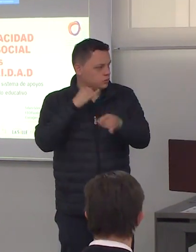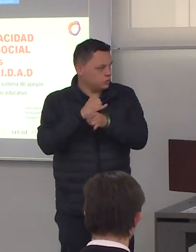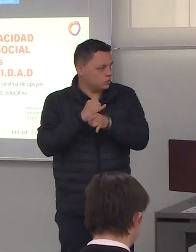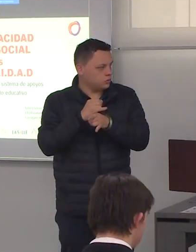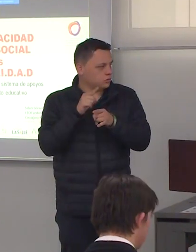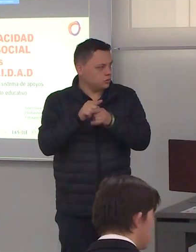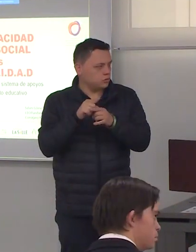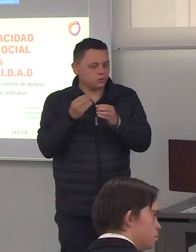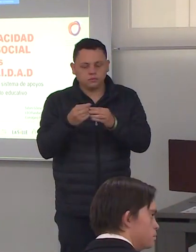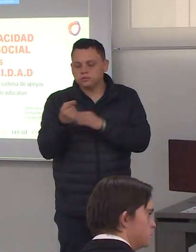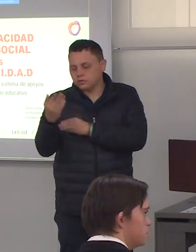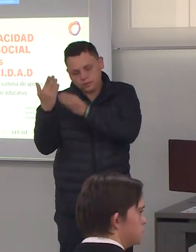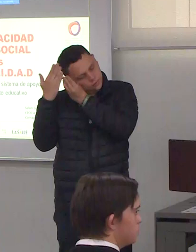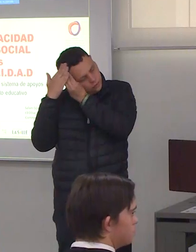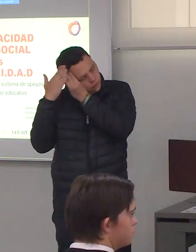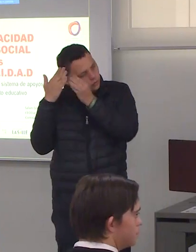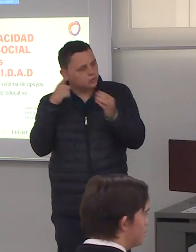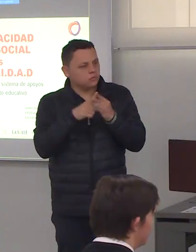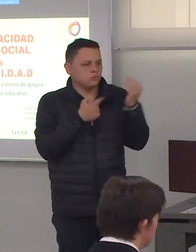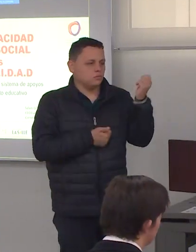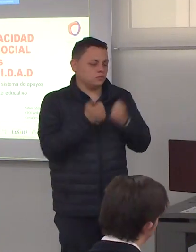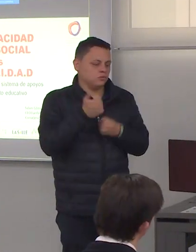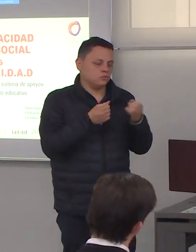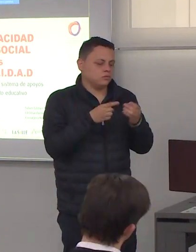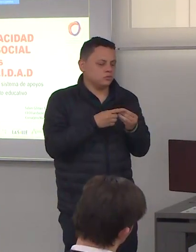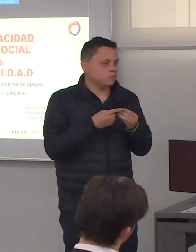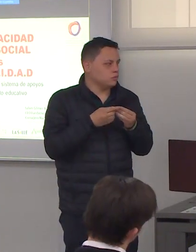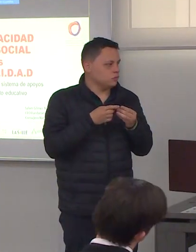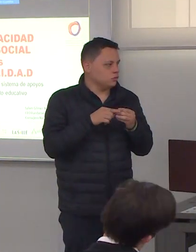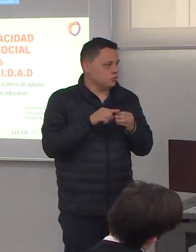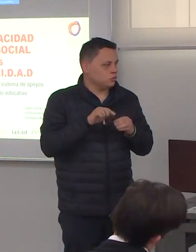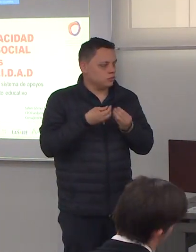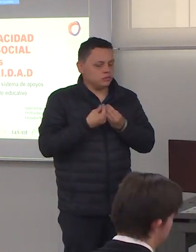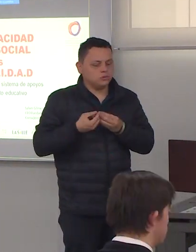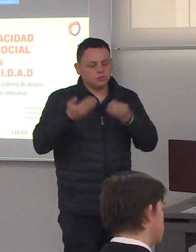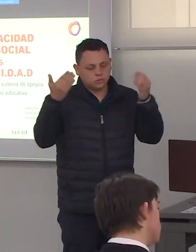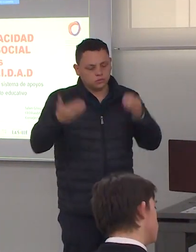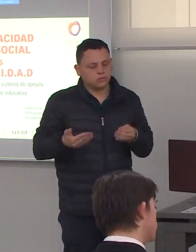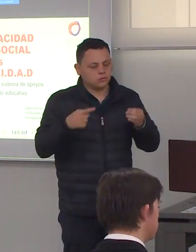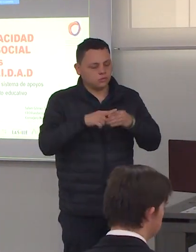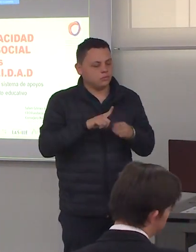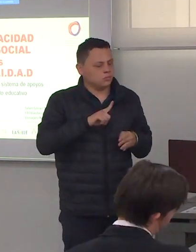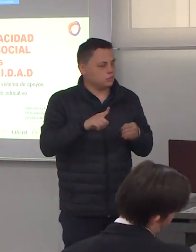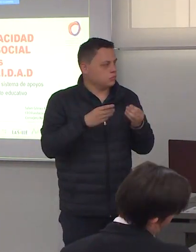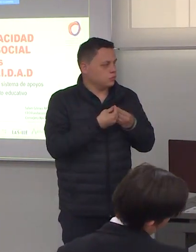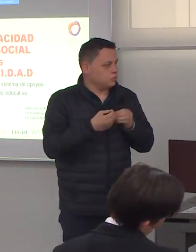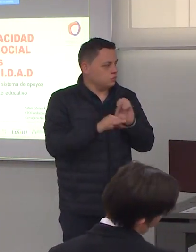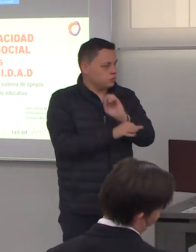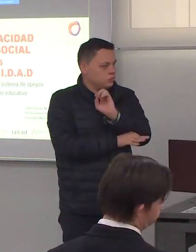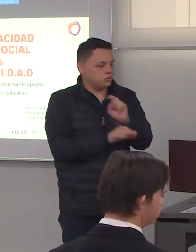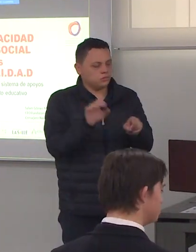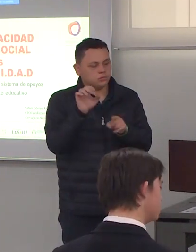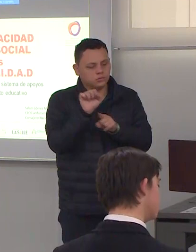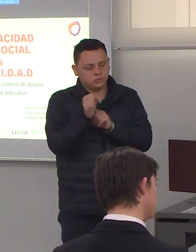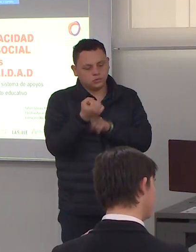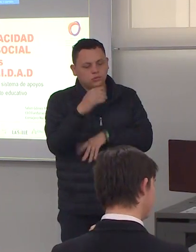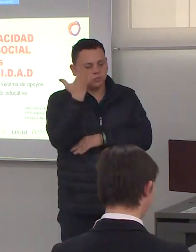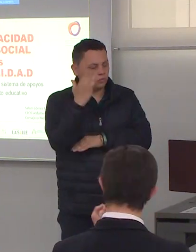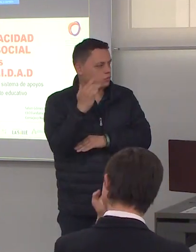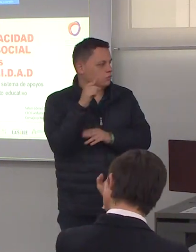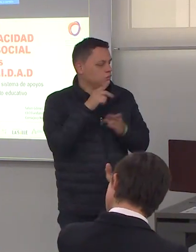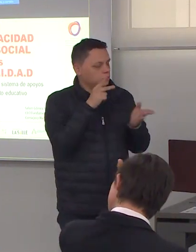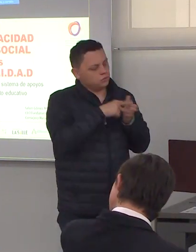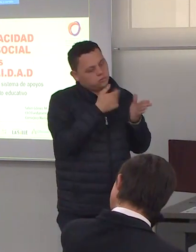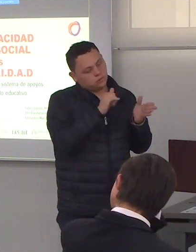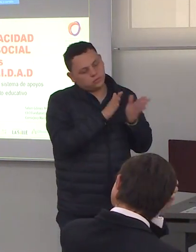disability consejero nacional de discapacidad representando a las personas con discapacidad psicosocial en Colombia de